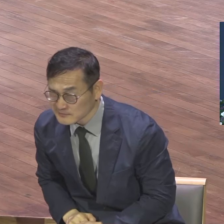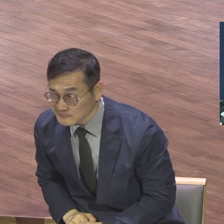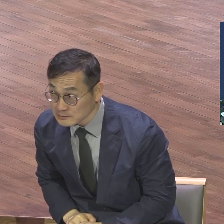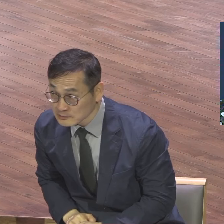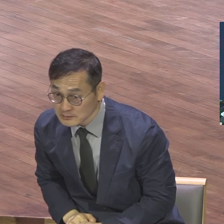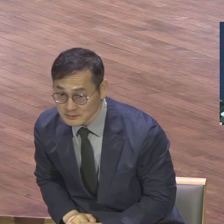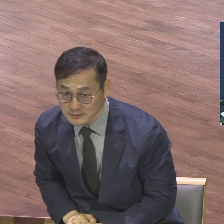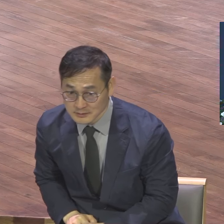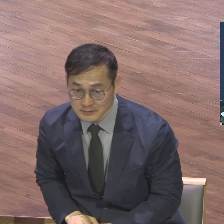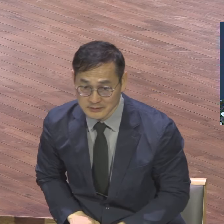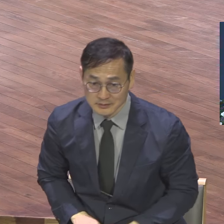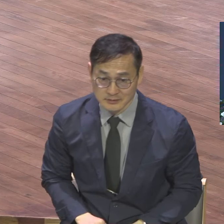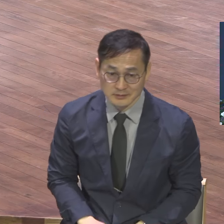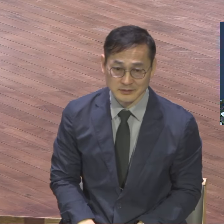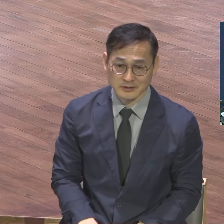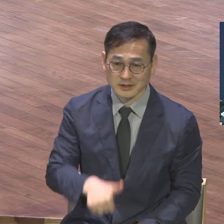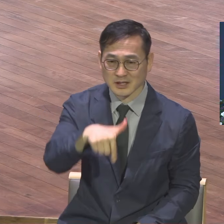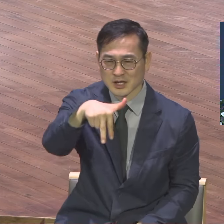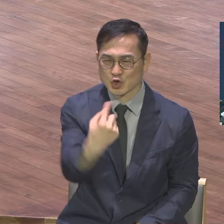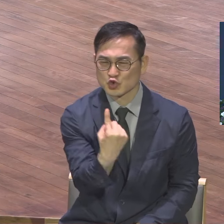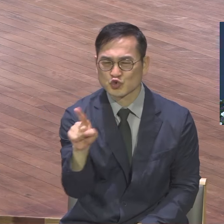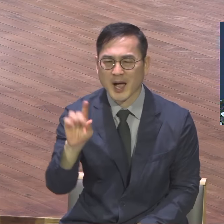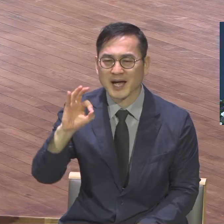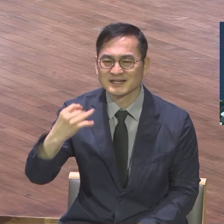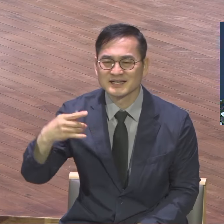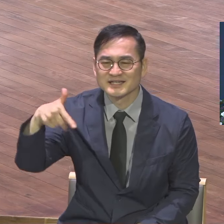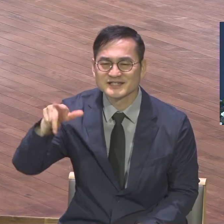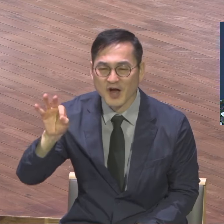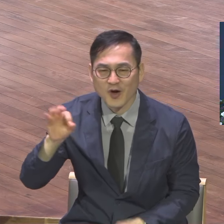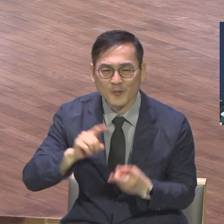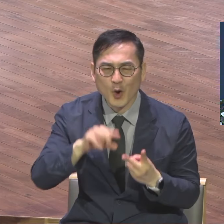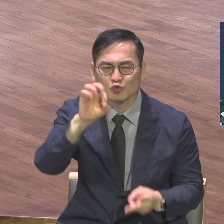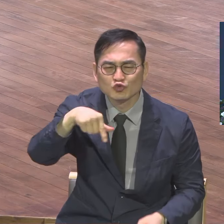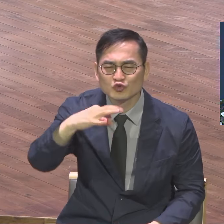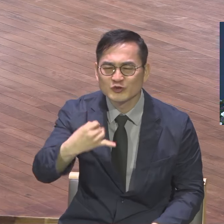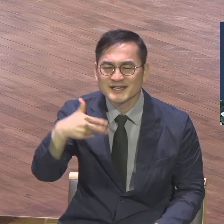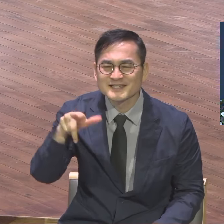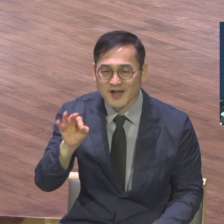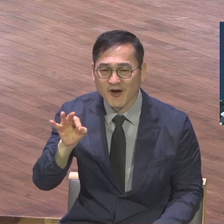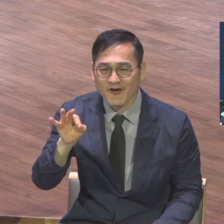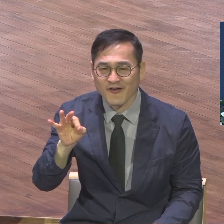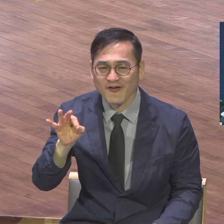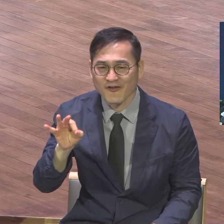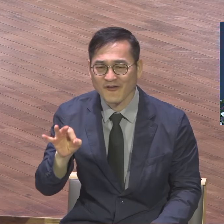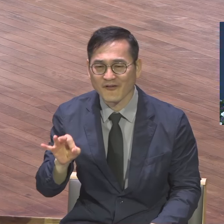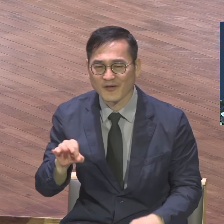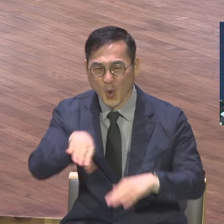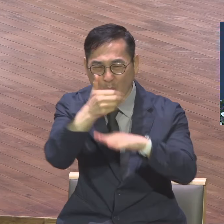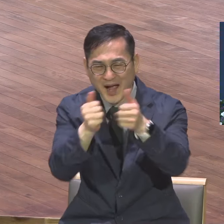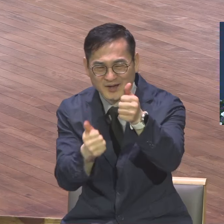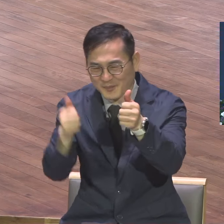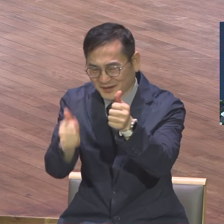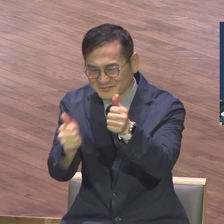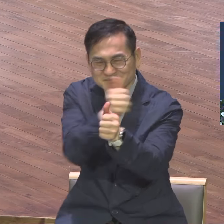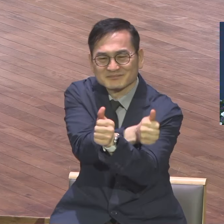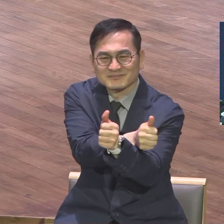우리나라 말로 뭐요? 좌의정 우의정 시켜주세요. 응? 그렇게 청탁을 해요.